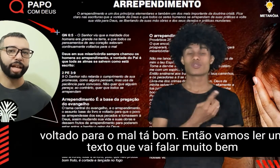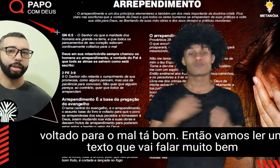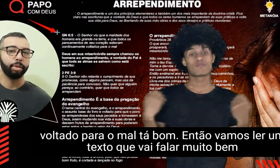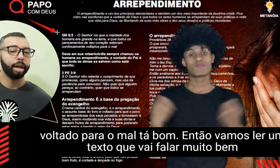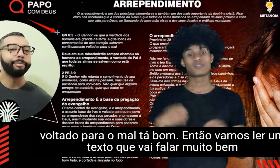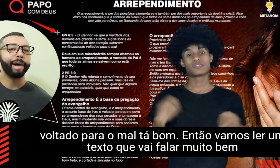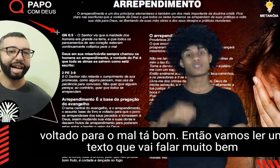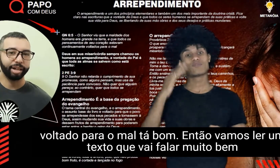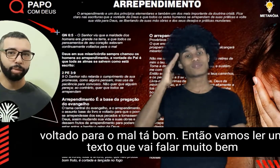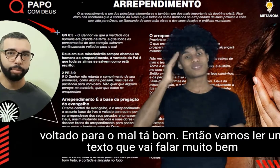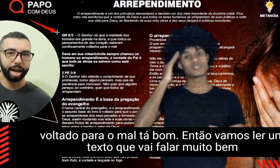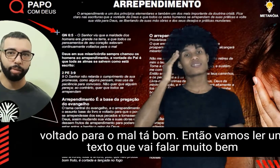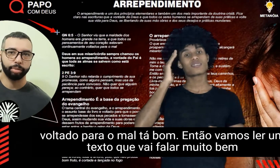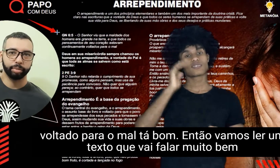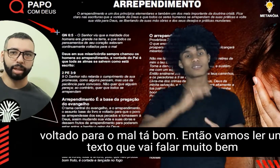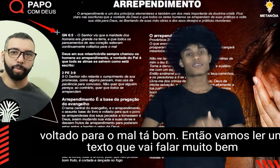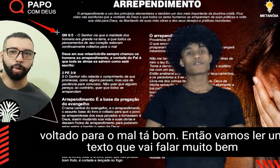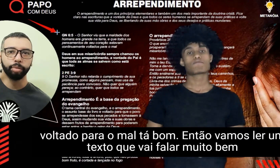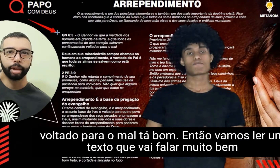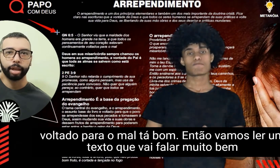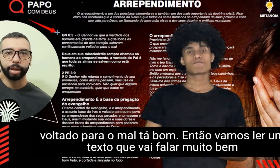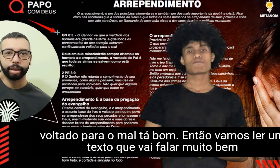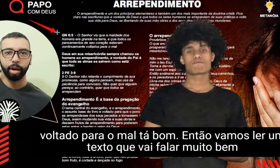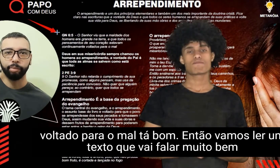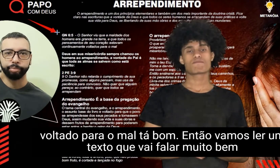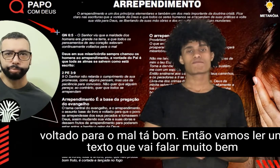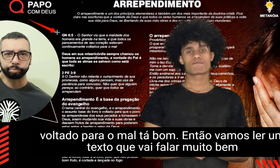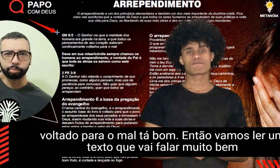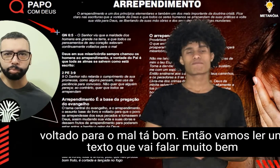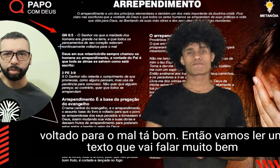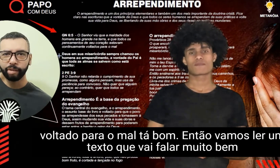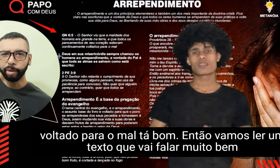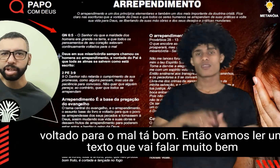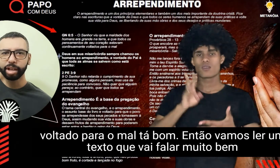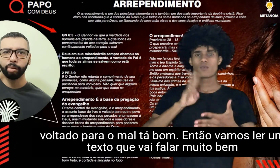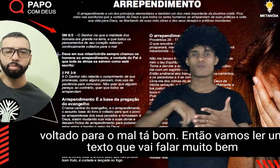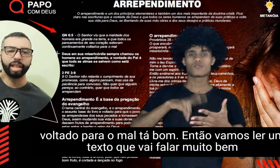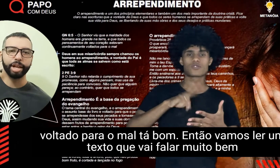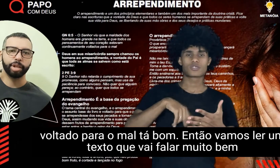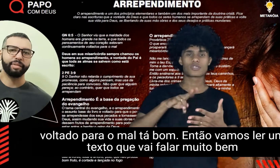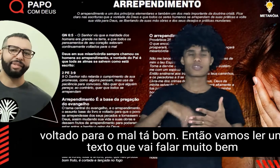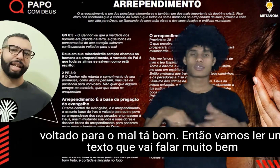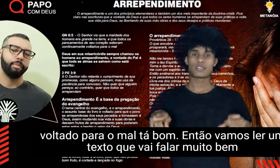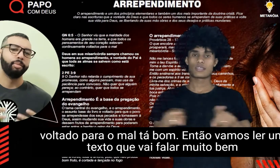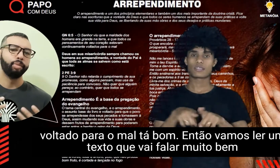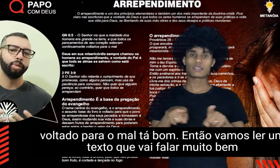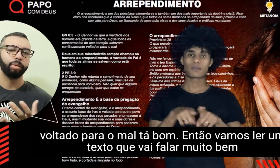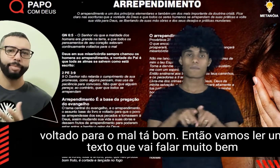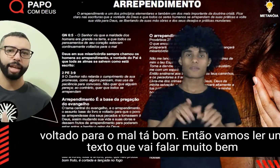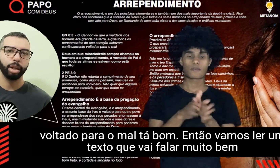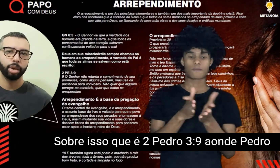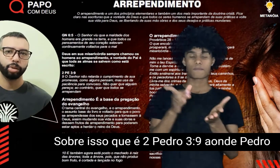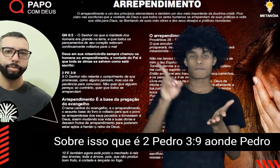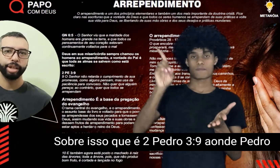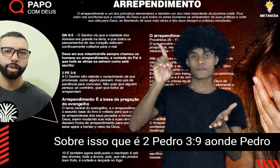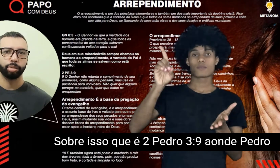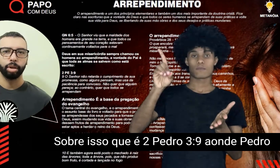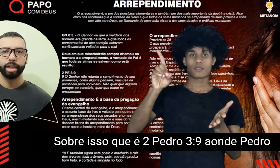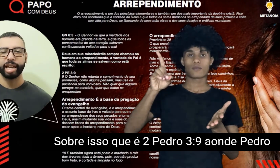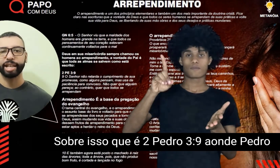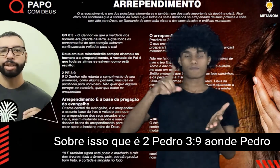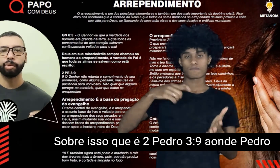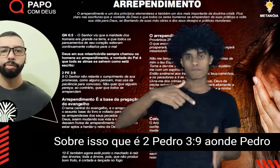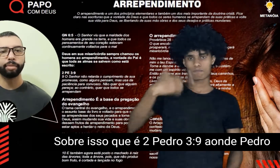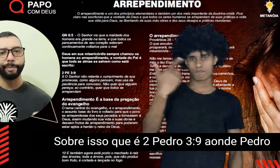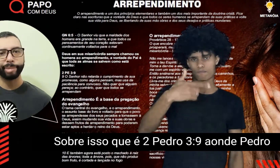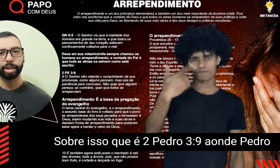continuamente voltado para o mal, tá bom? Então, vamos ler um texto que vai falar muito bem sobre isso,